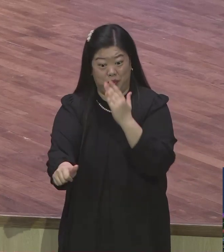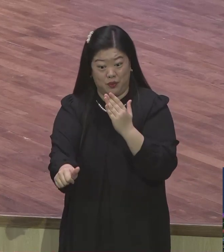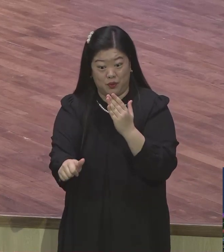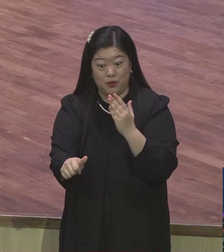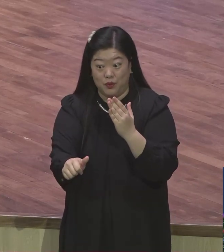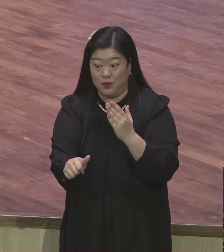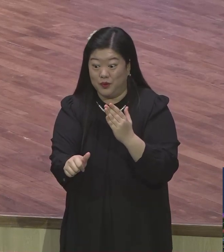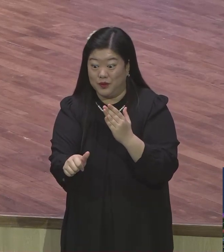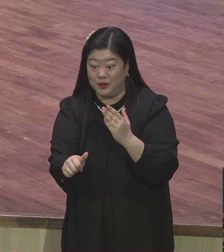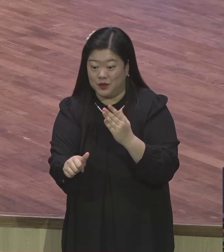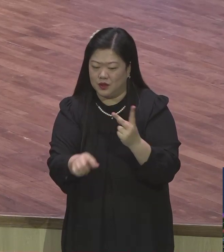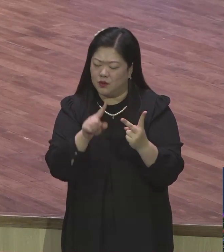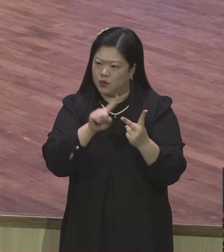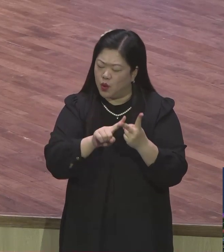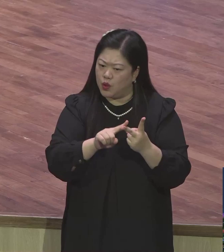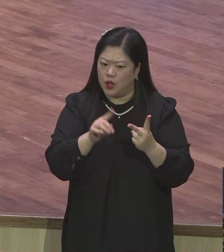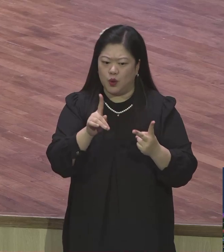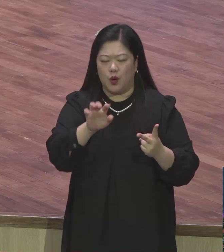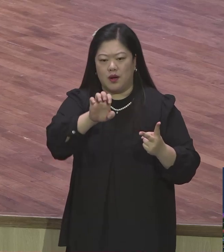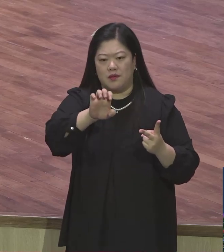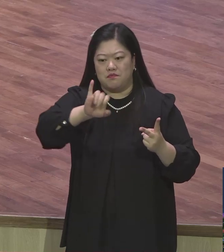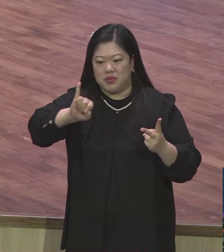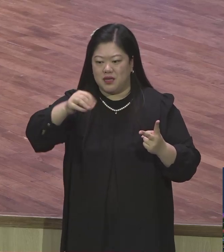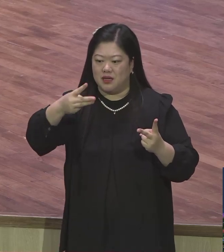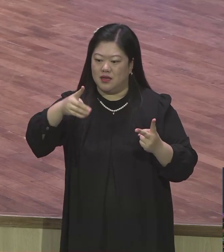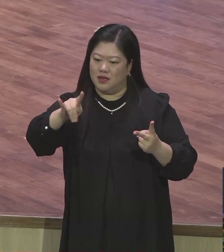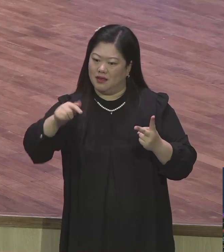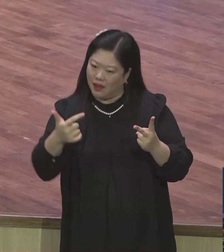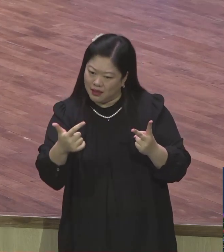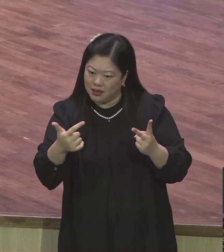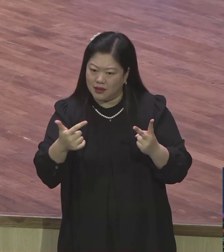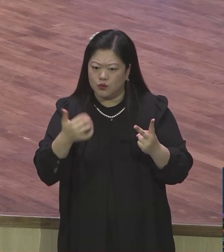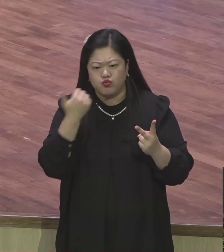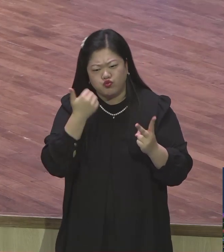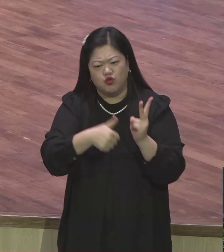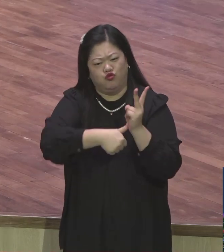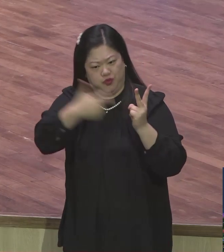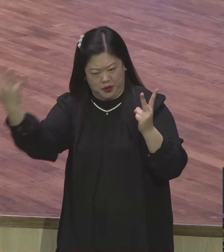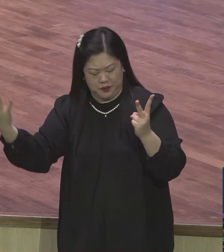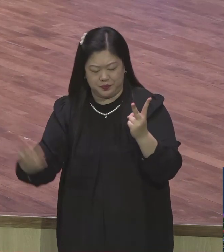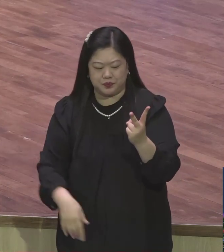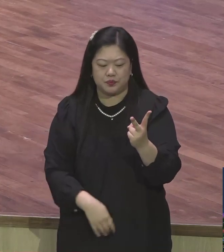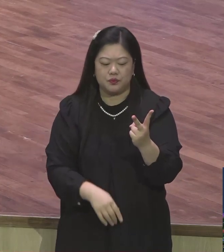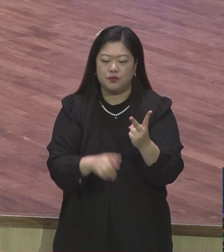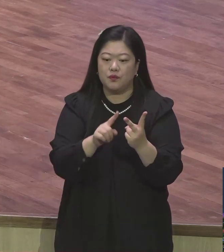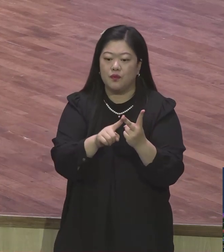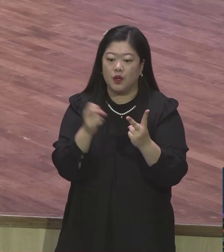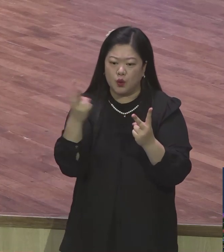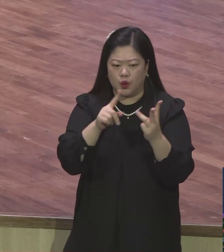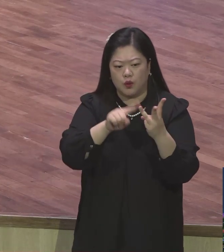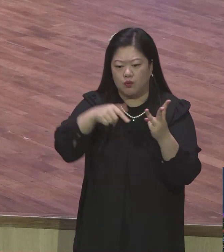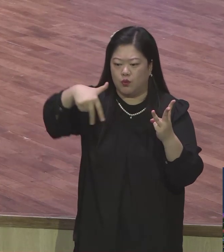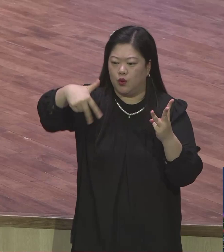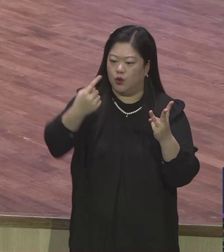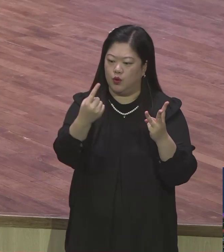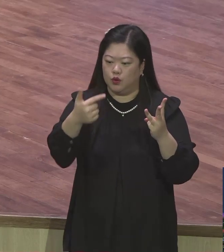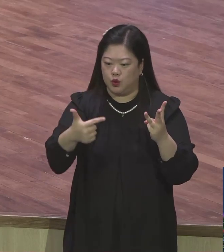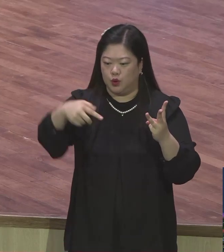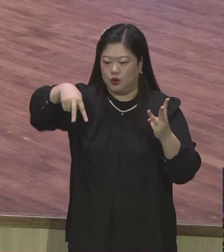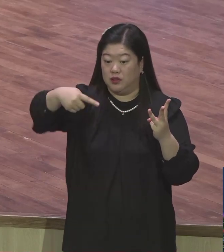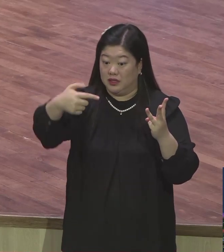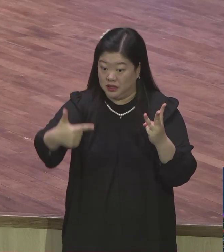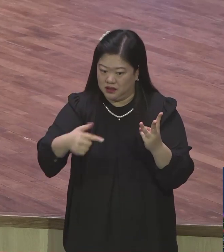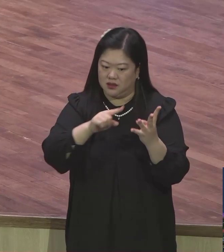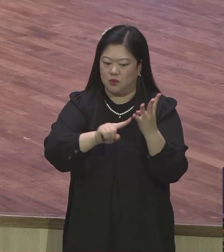인물, 스피드 피핀이라 피핀, 아주 유명한 그런 농구 선수, 매직 존슨,